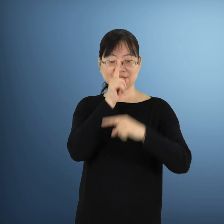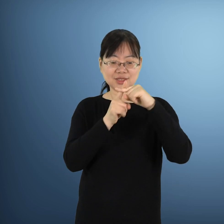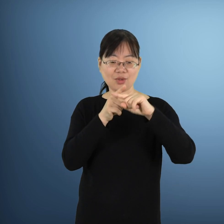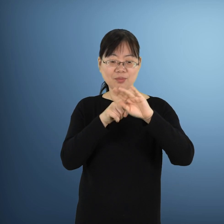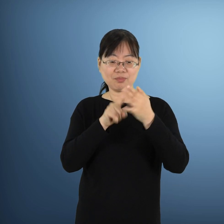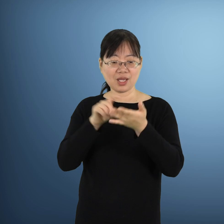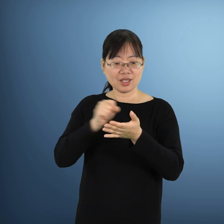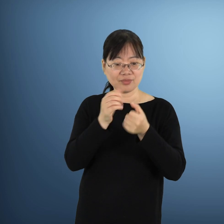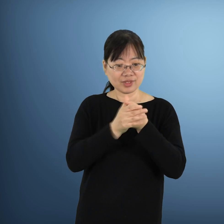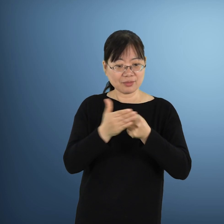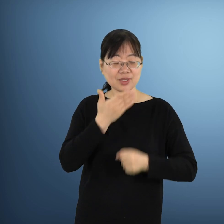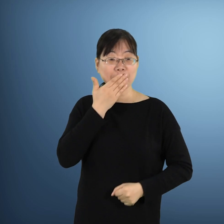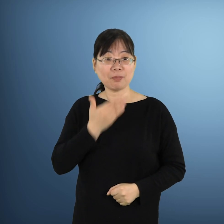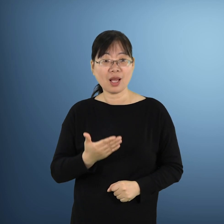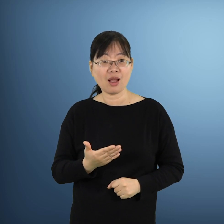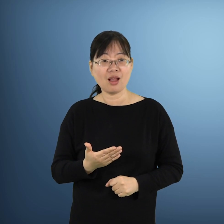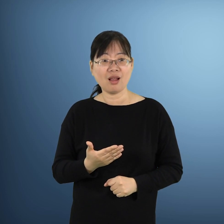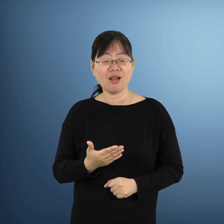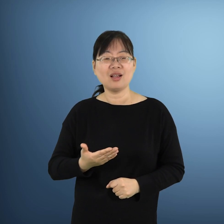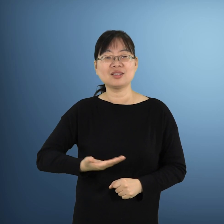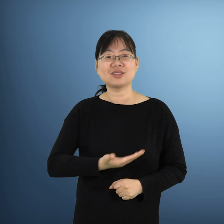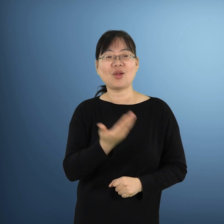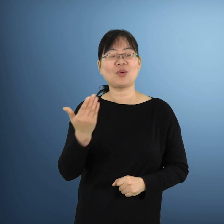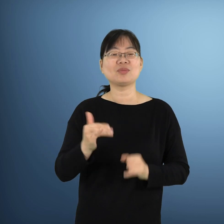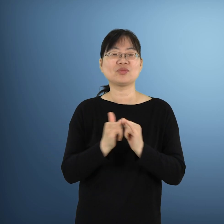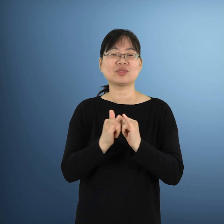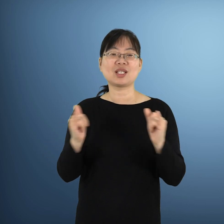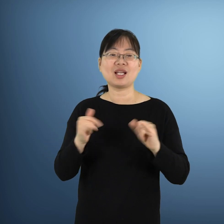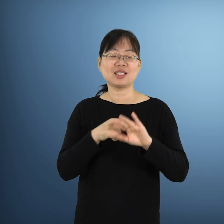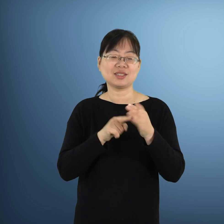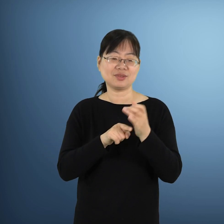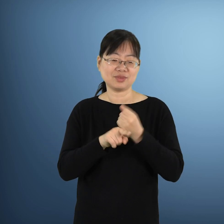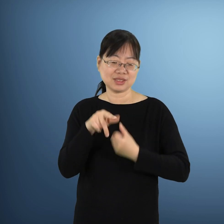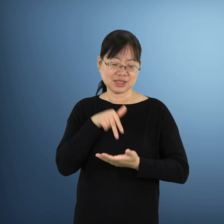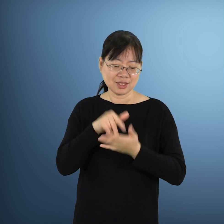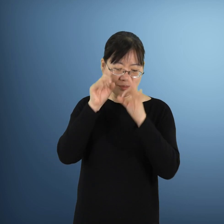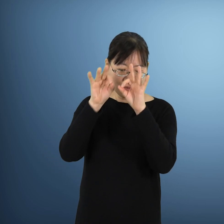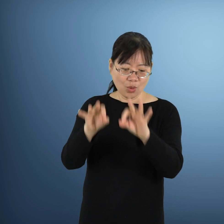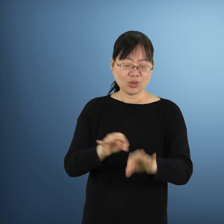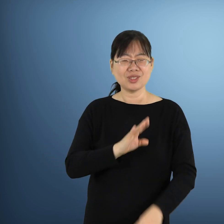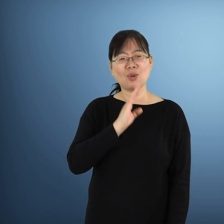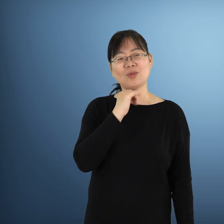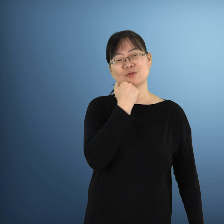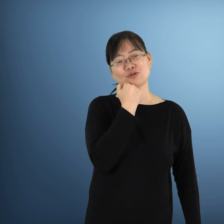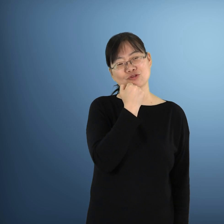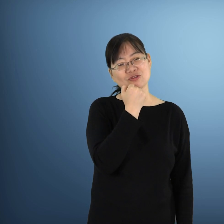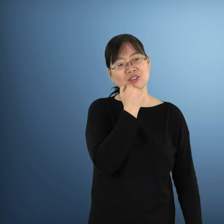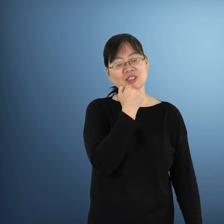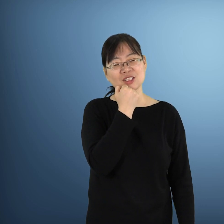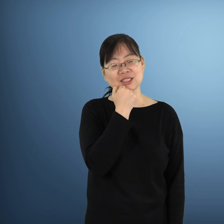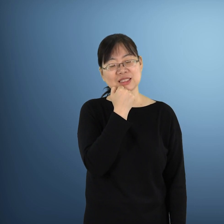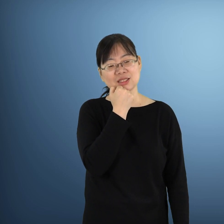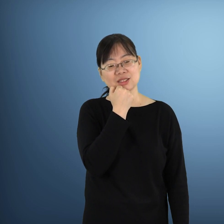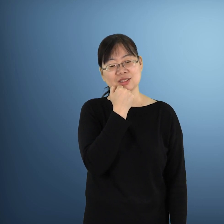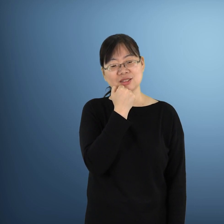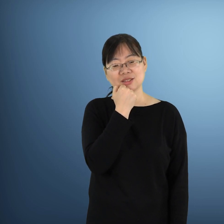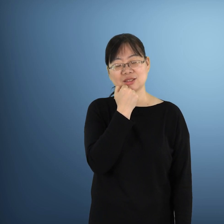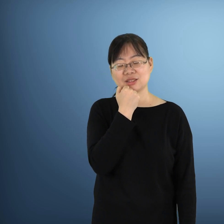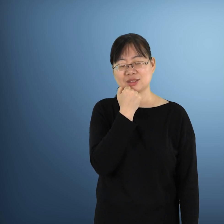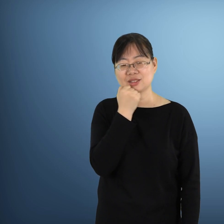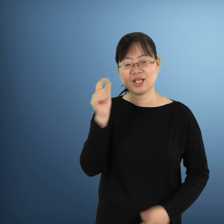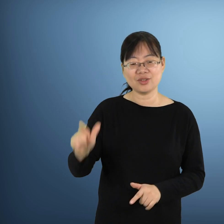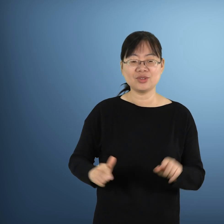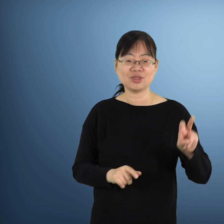긍정적인 마음. 여러분, 사람의 심리라는 게 얼마나 웃겨요. 조변석기에서